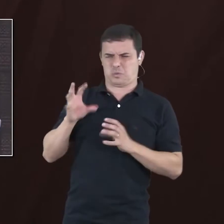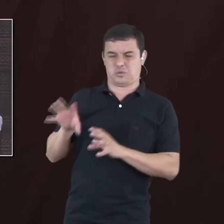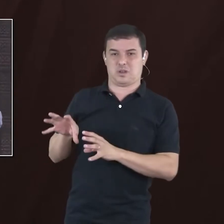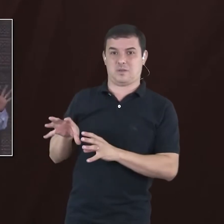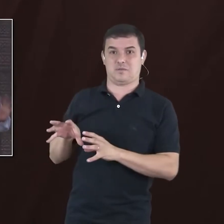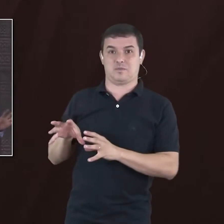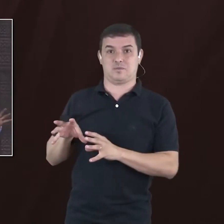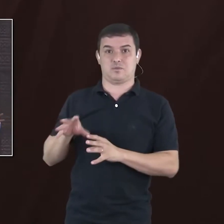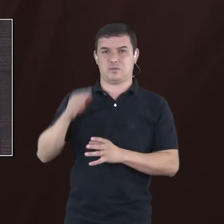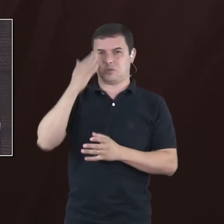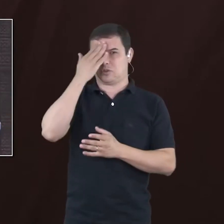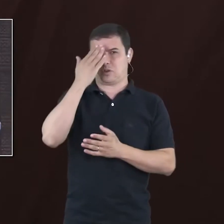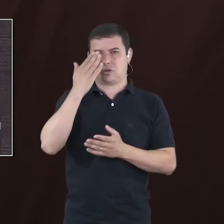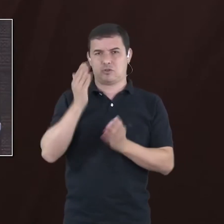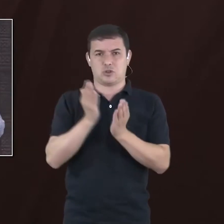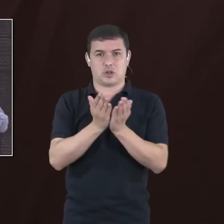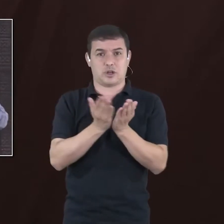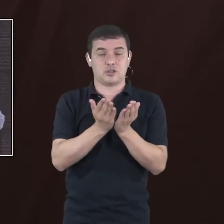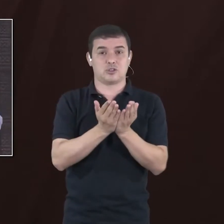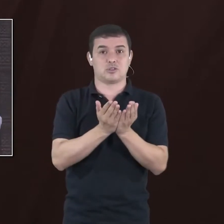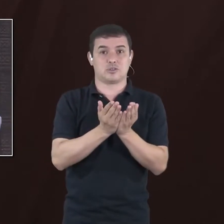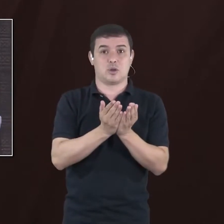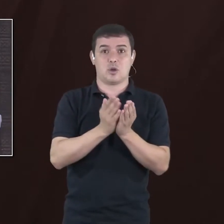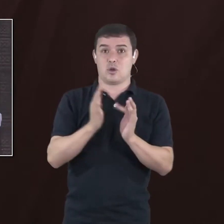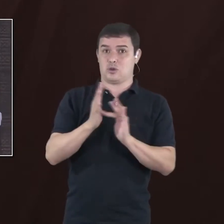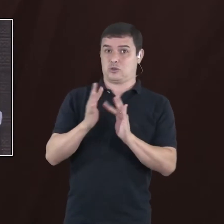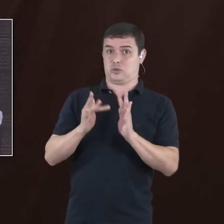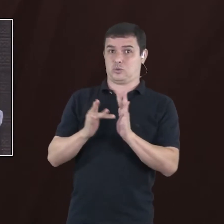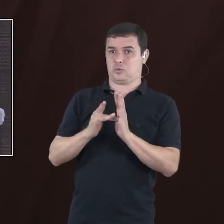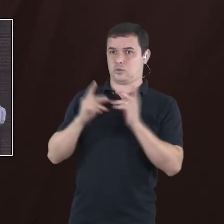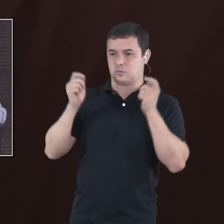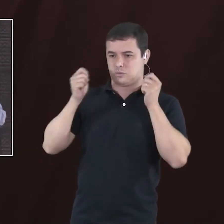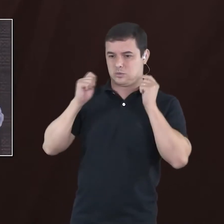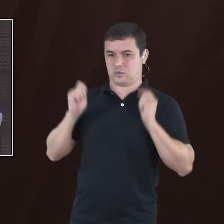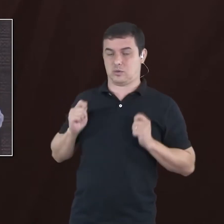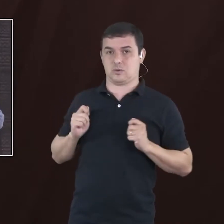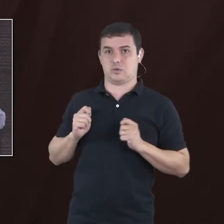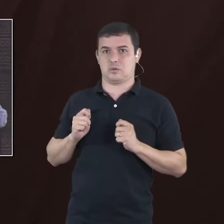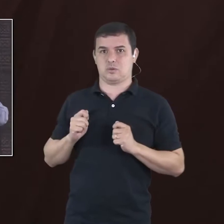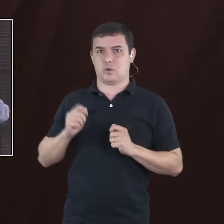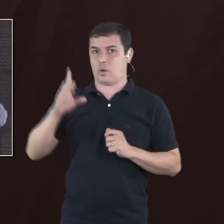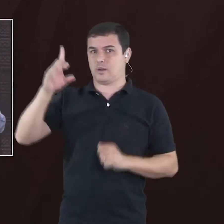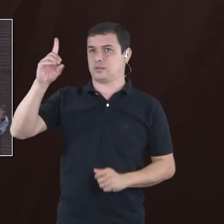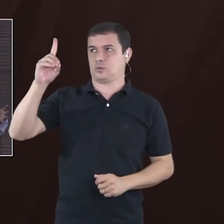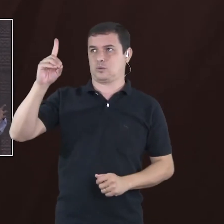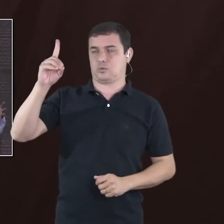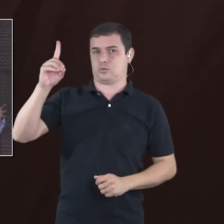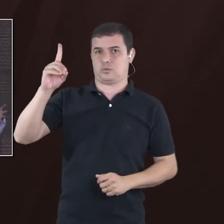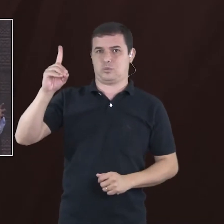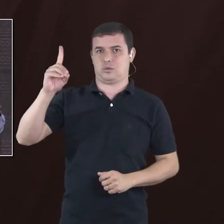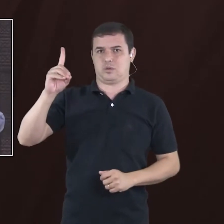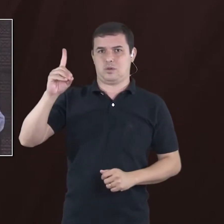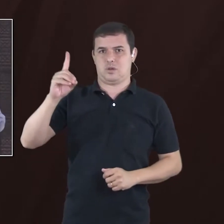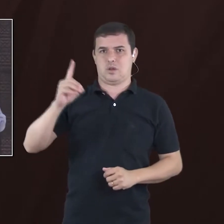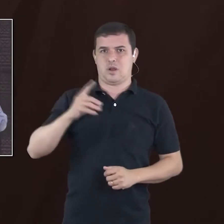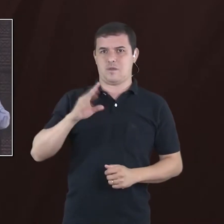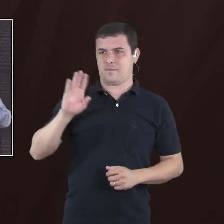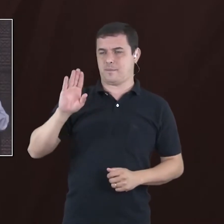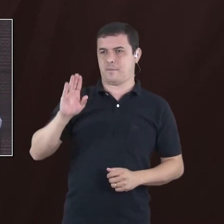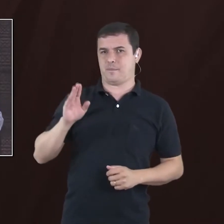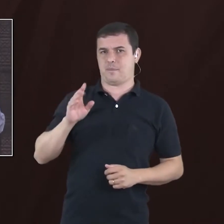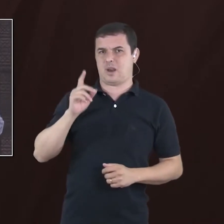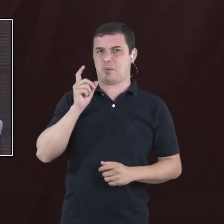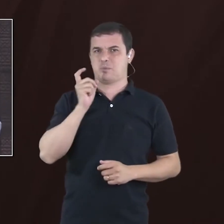para eles não era Deus. Então nós estavam pregando uma aberração. Então eles